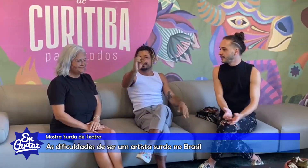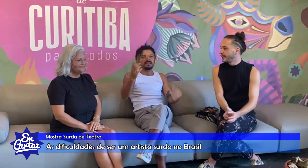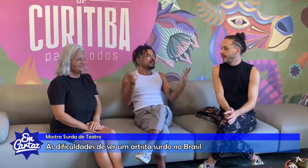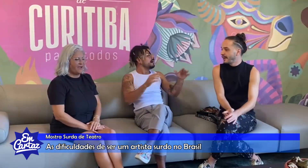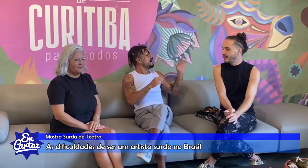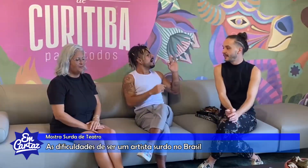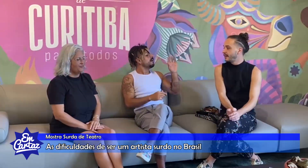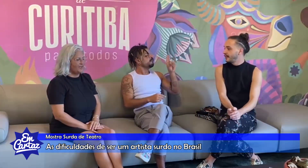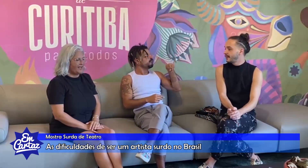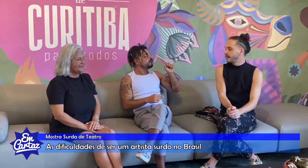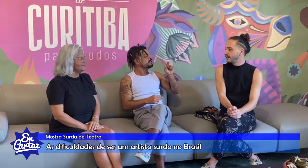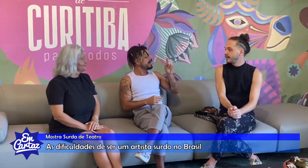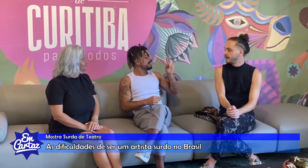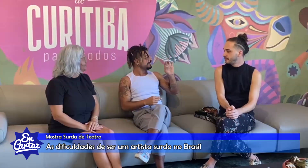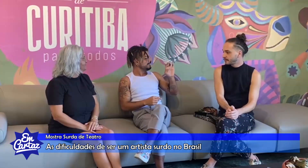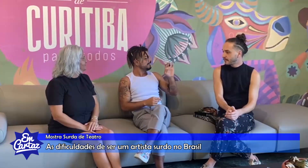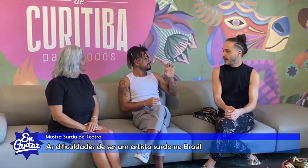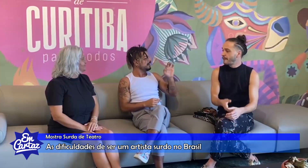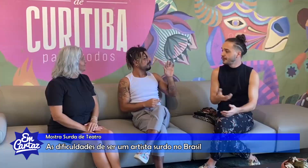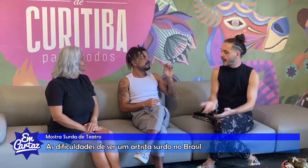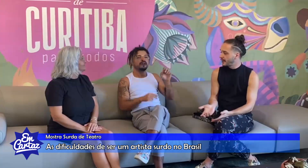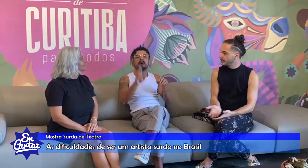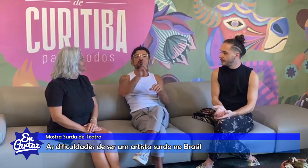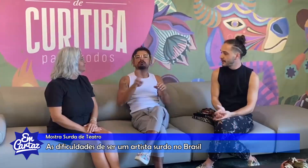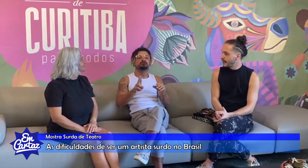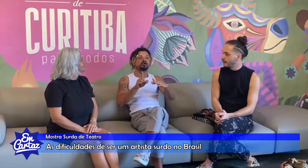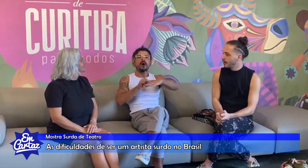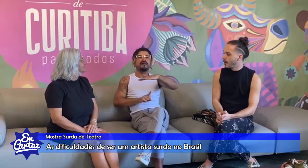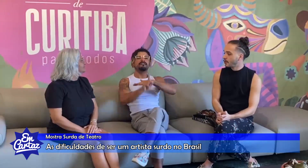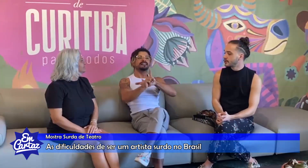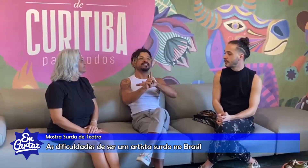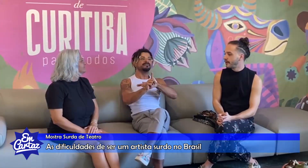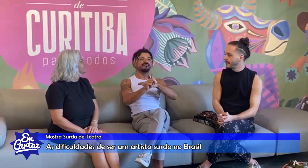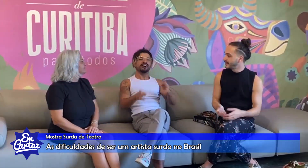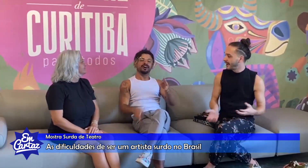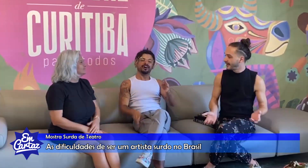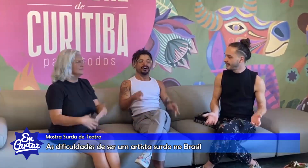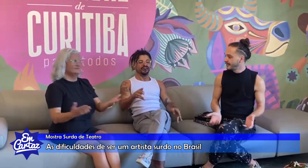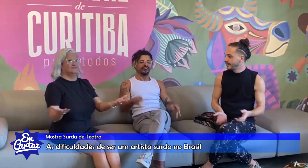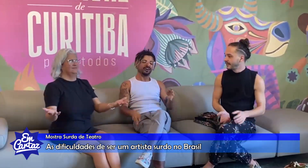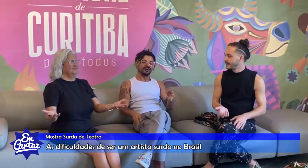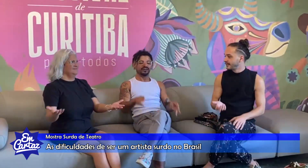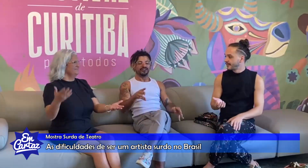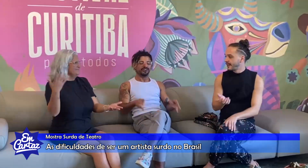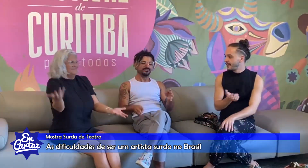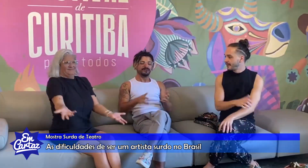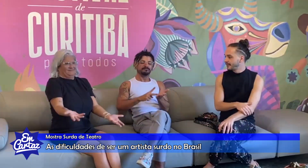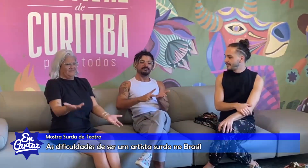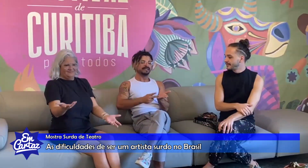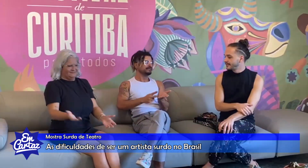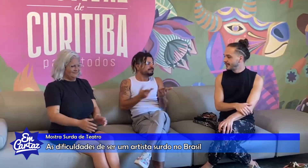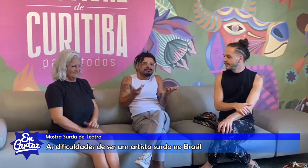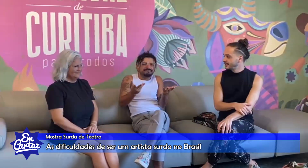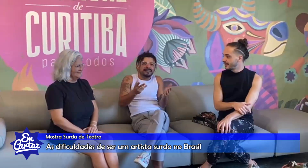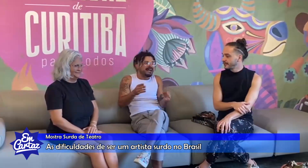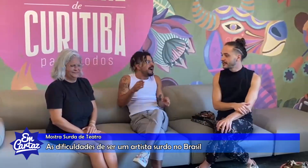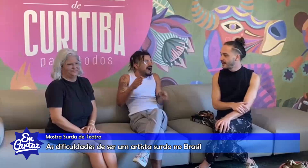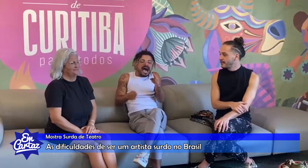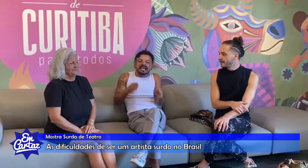né? A Funart, por exemplo, usou um avatar, que é de tradução, que é